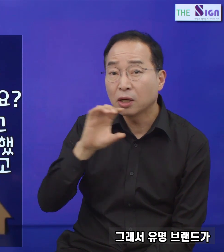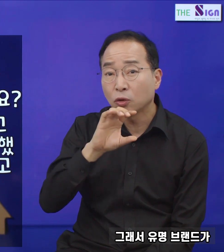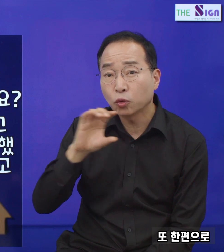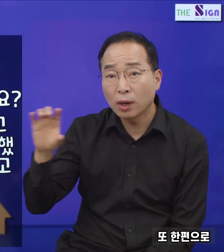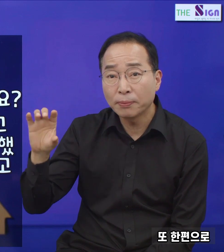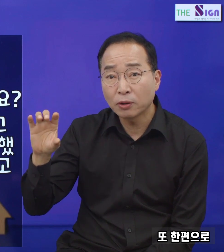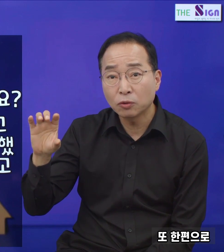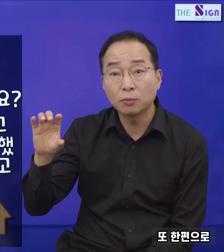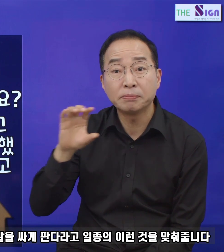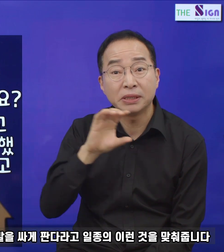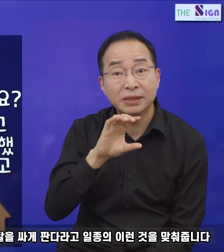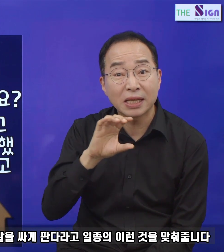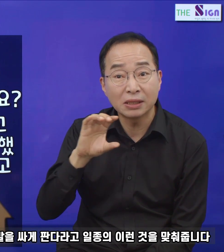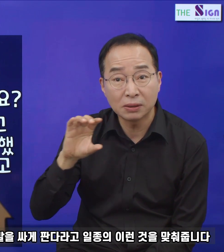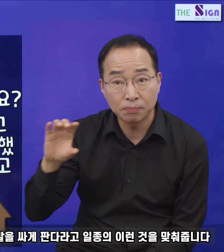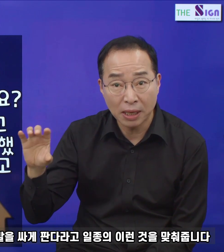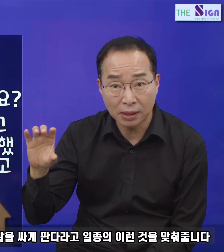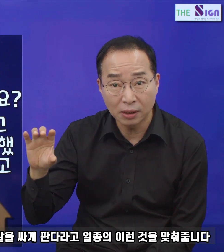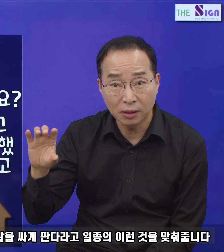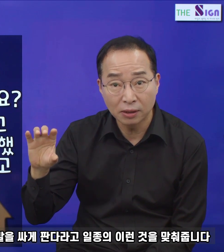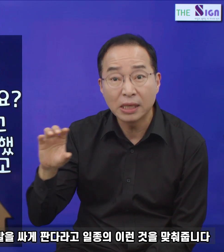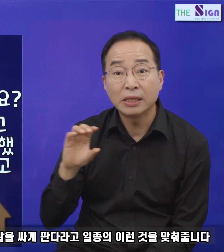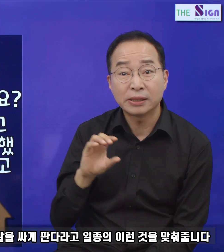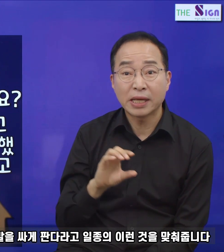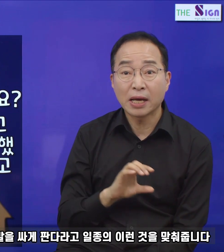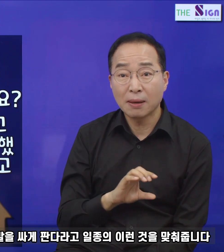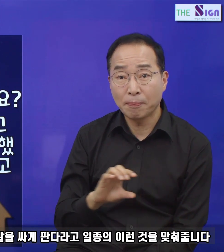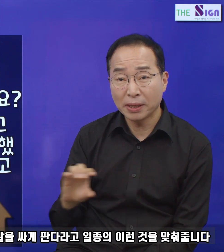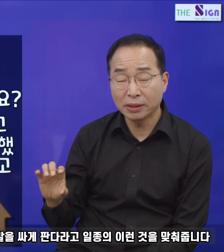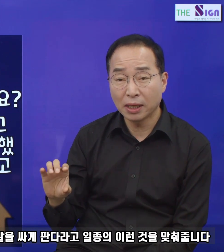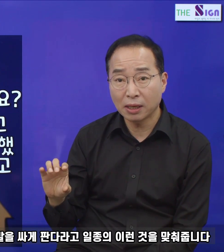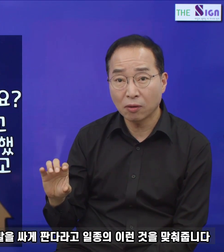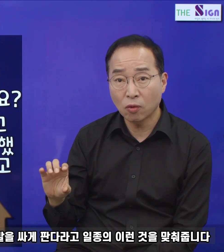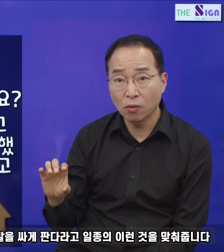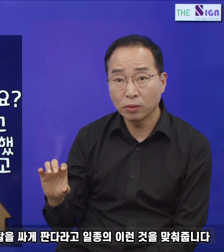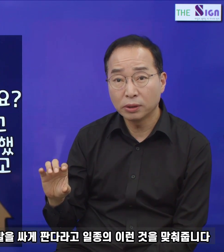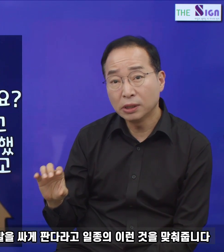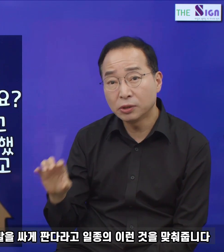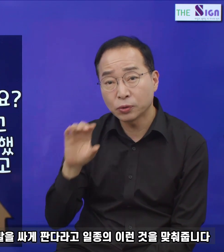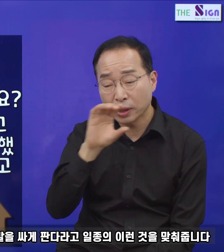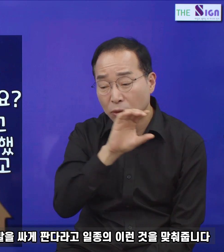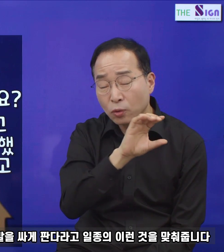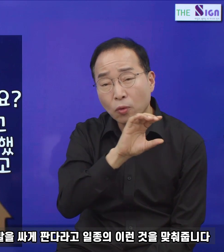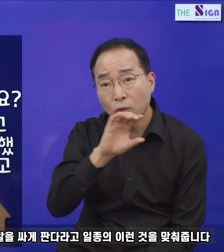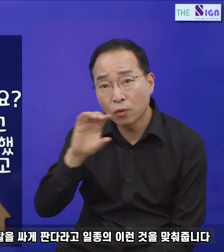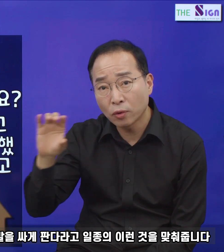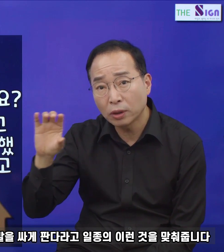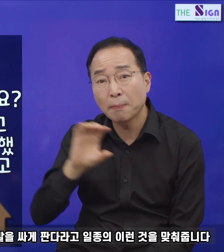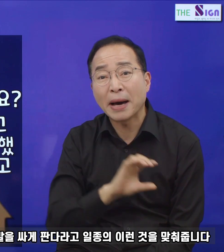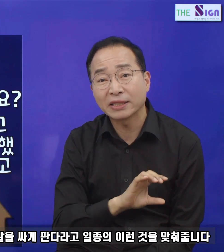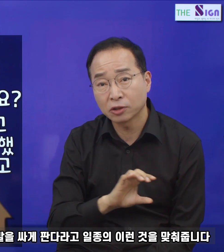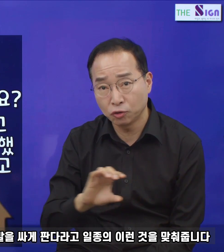또 한편으로 비싼 신발을 싸게 판다라고 일종의 요거를